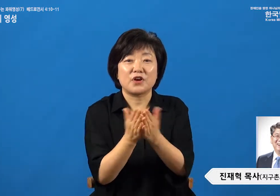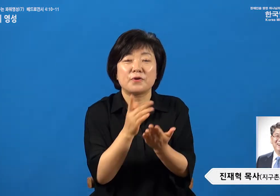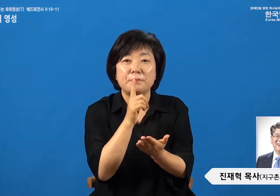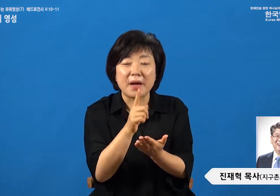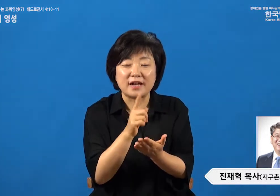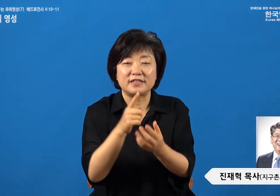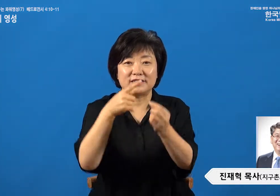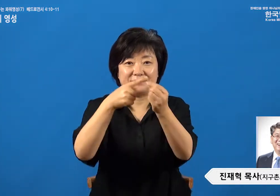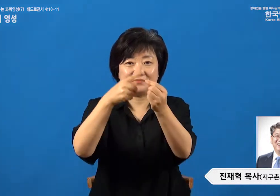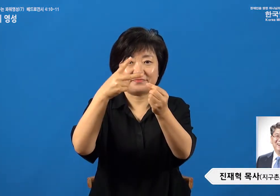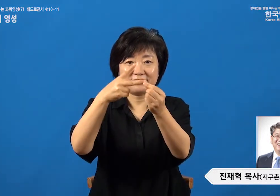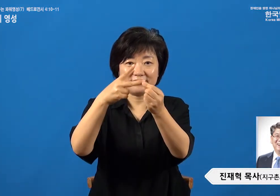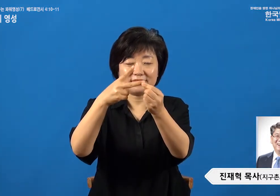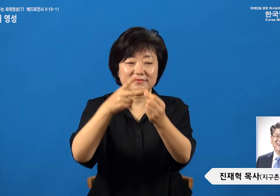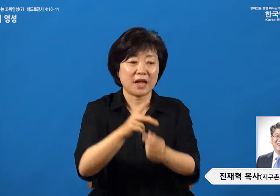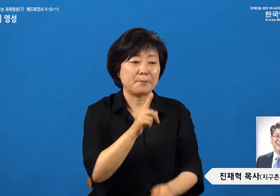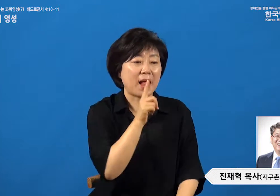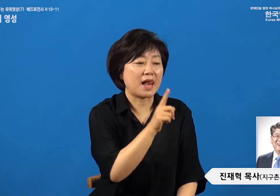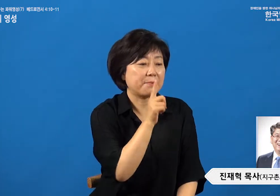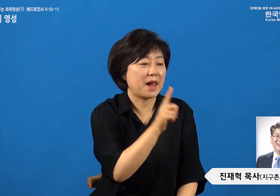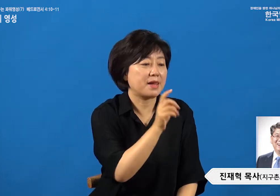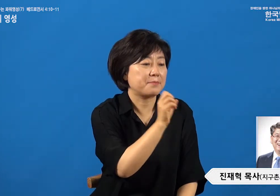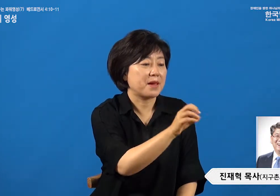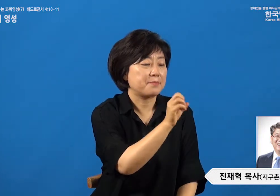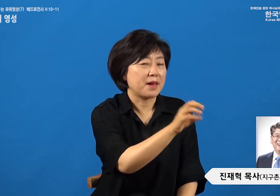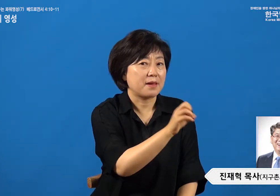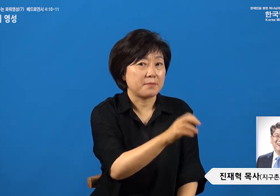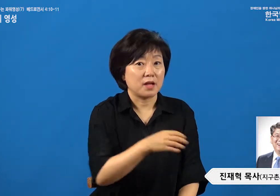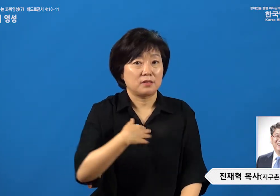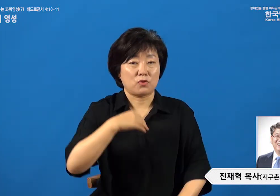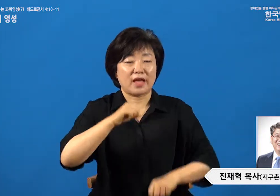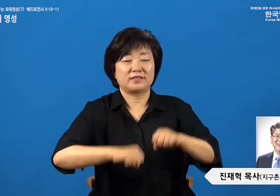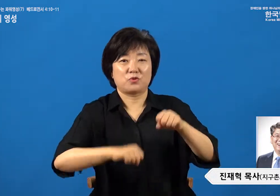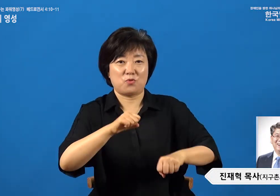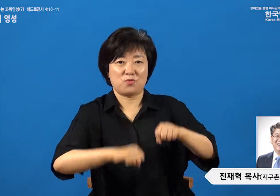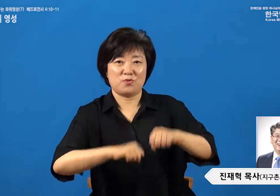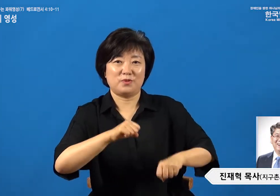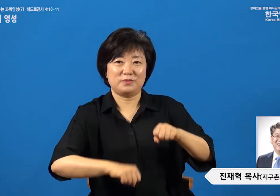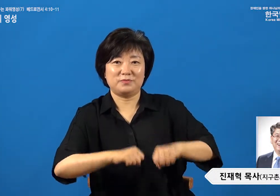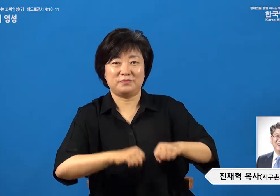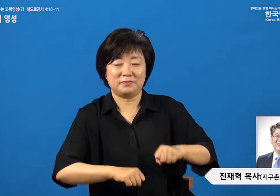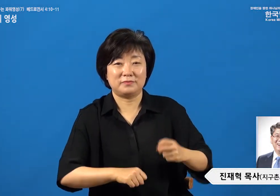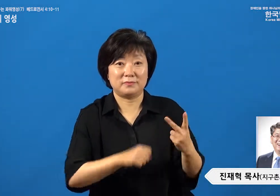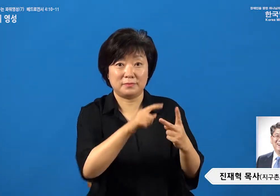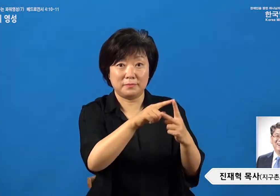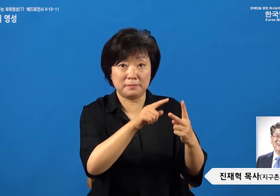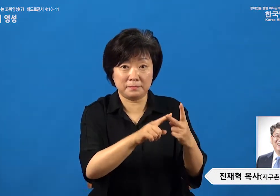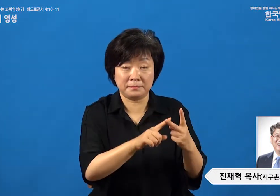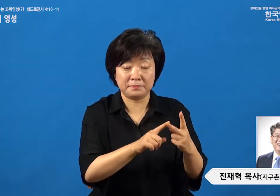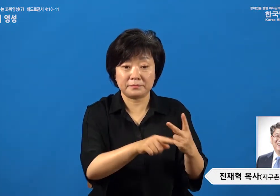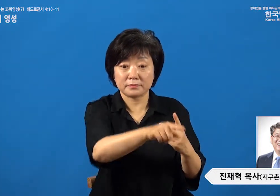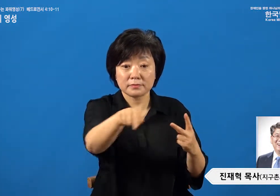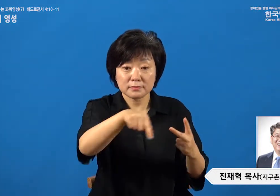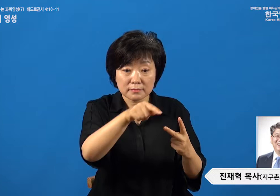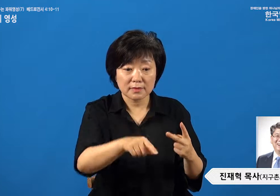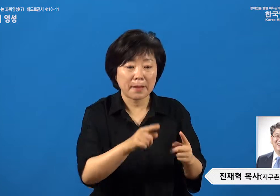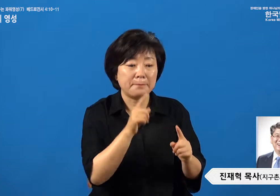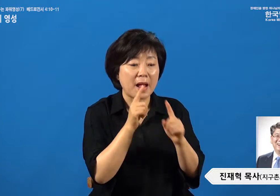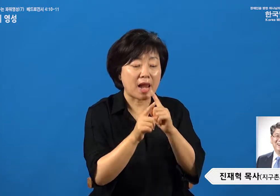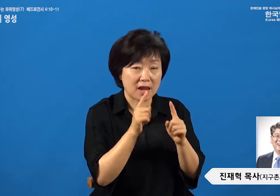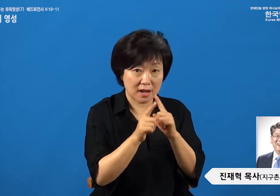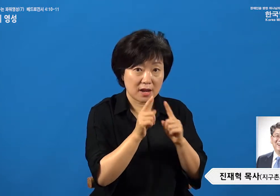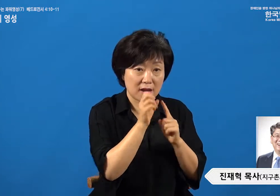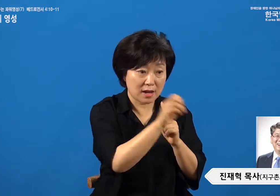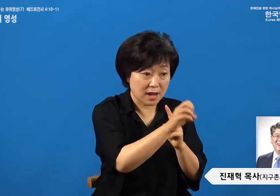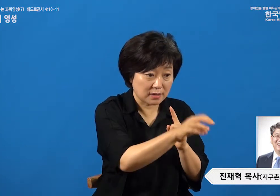하나는 말하는 것, 또 한 가지는 행동하는 것. 그래서 이렇게 말씀합니다. 너희가 누구든지